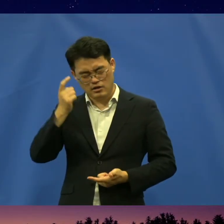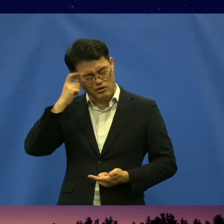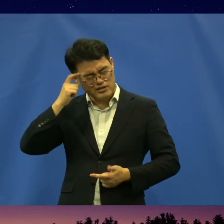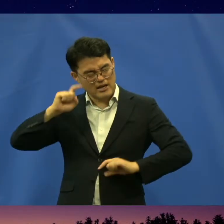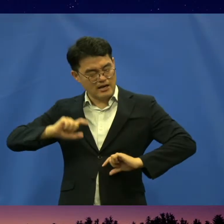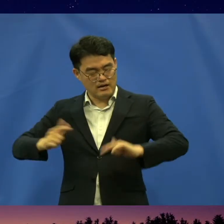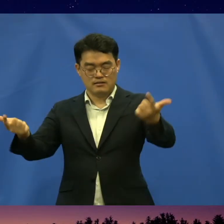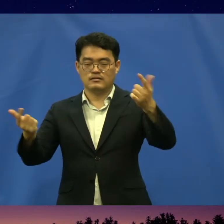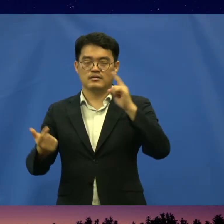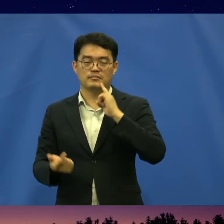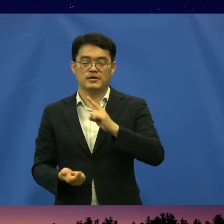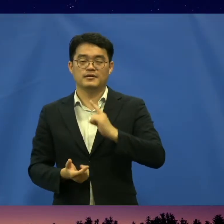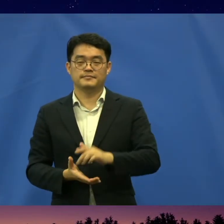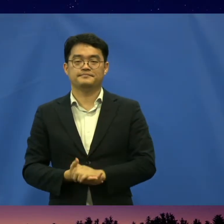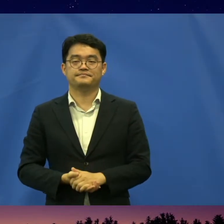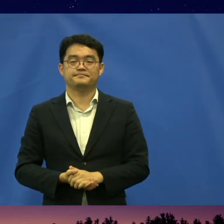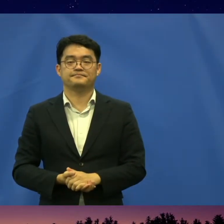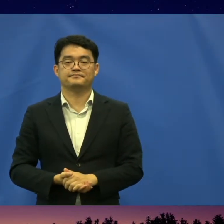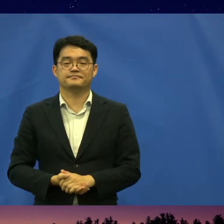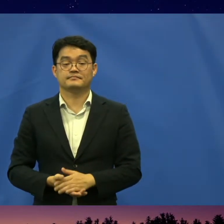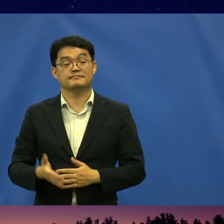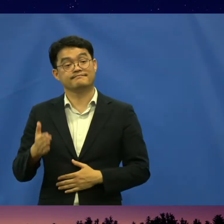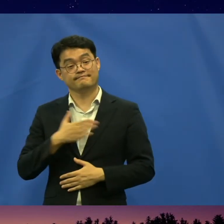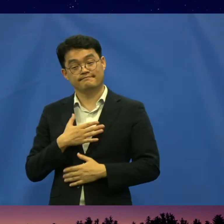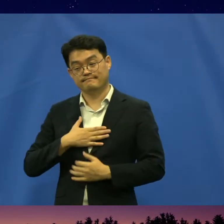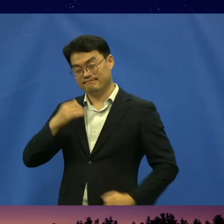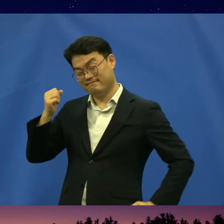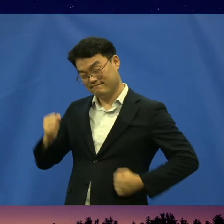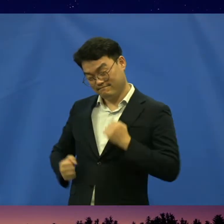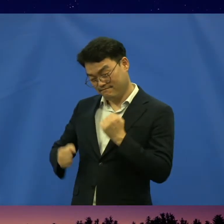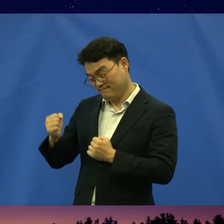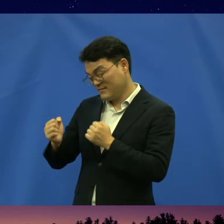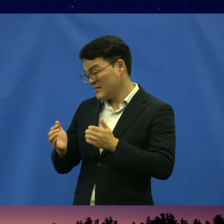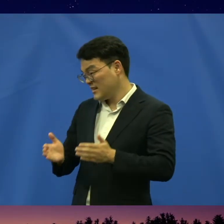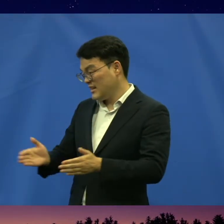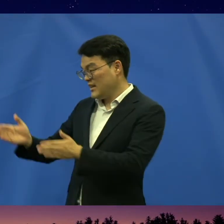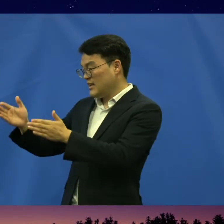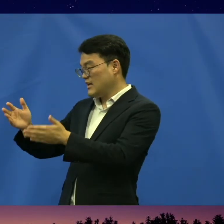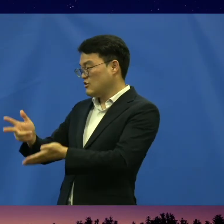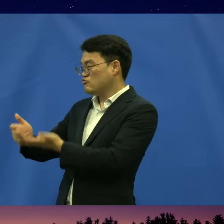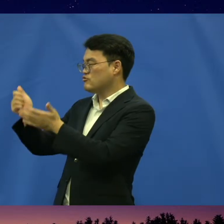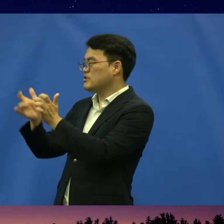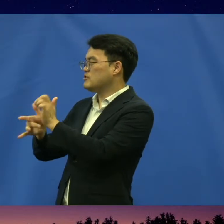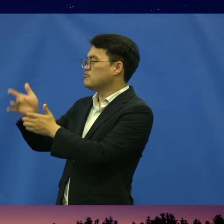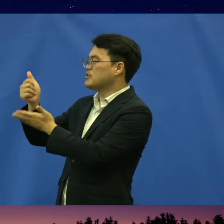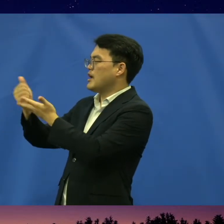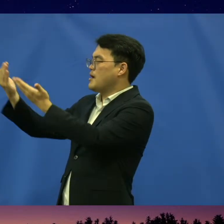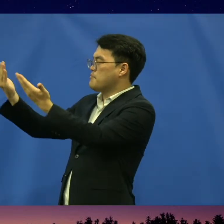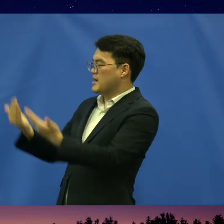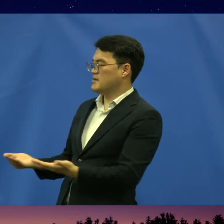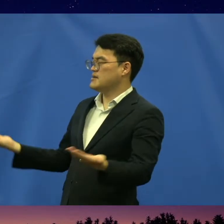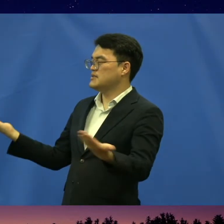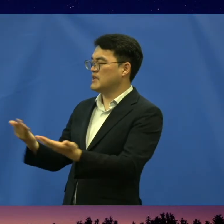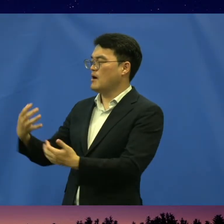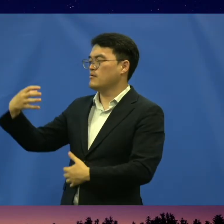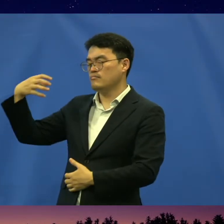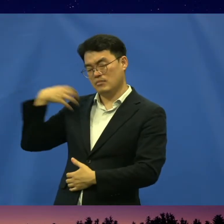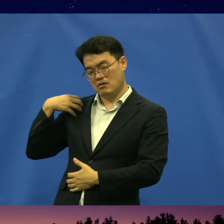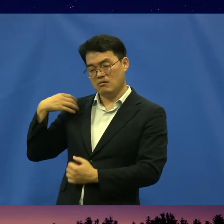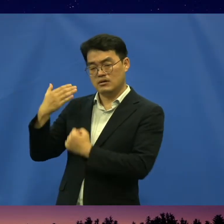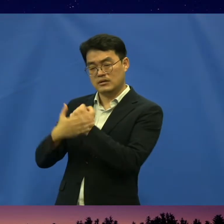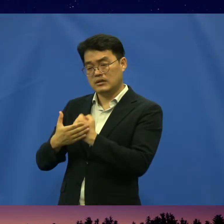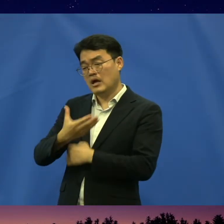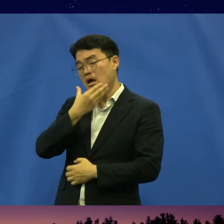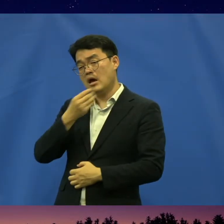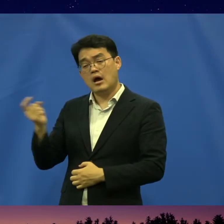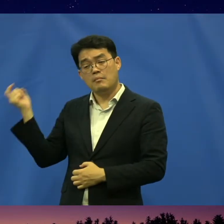이렇게 해서 똑같잖아요. 내가 달려갈 길, 주 예수께 받은 사명, 곧 하나님의 은혜의 복음을